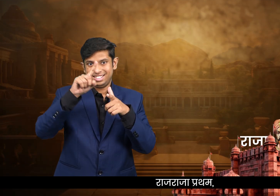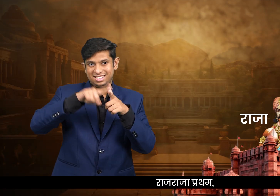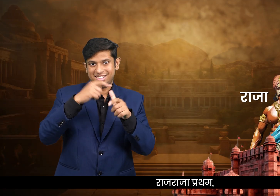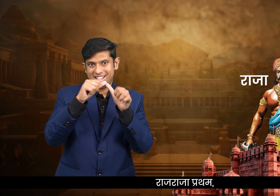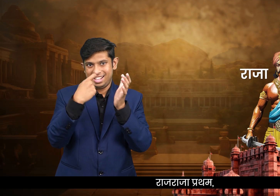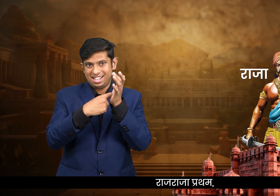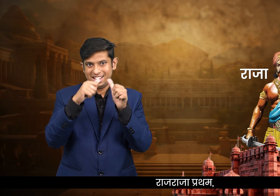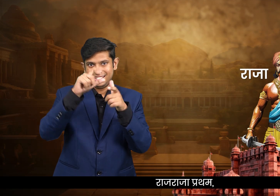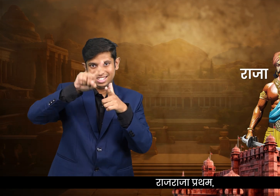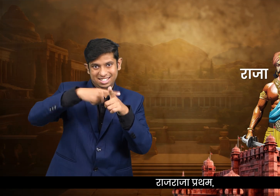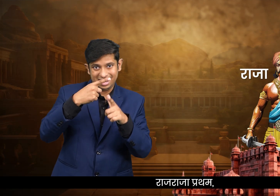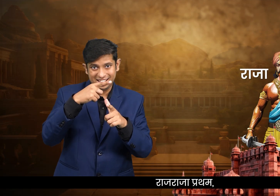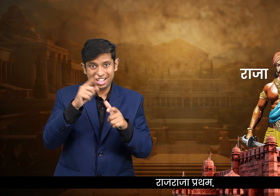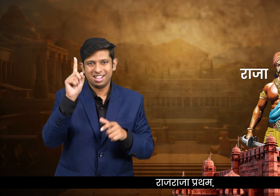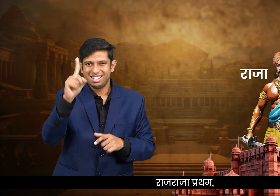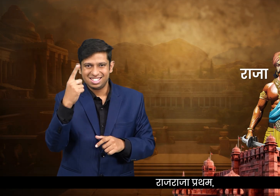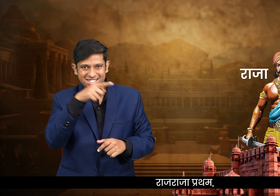राजराजा प्रथम,